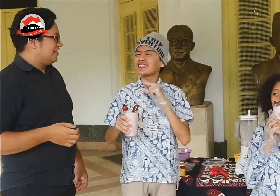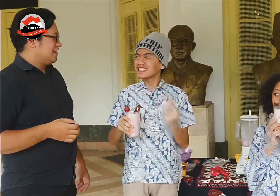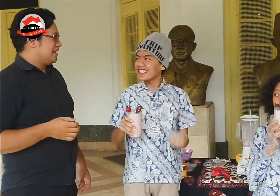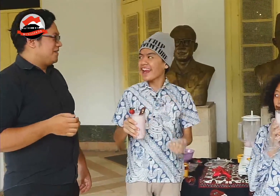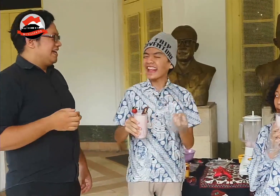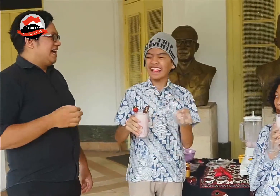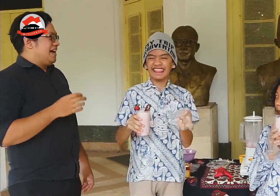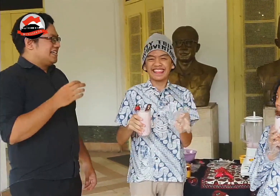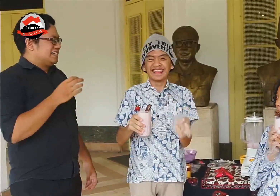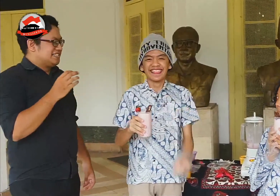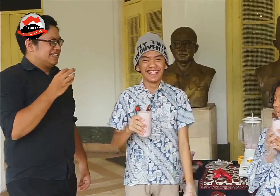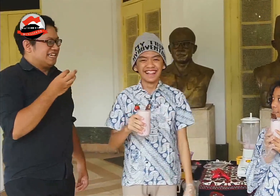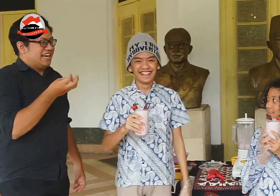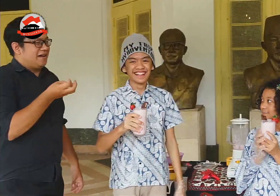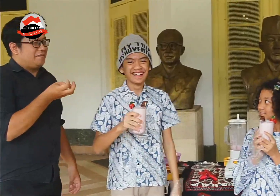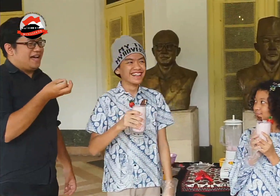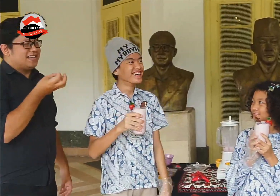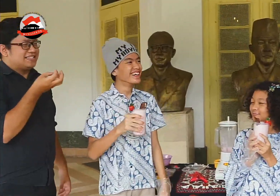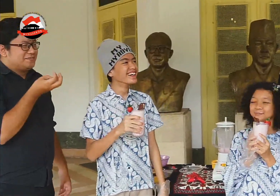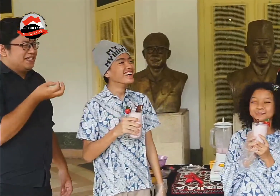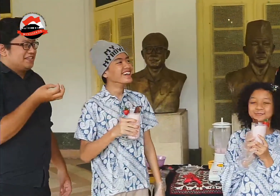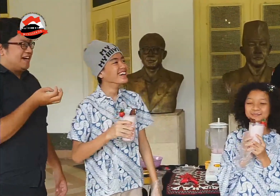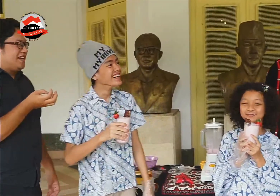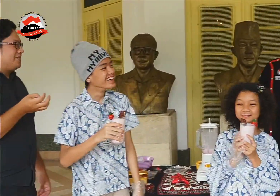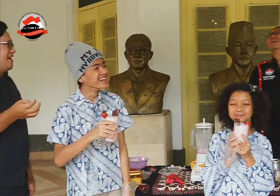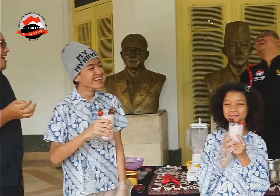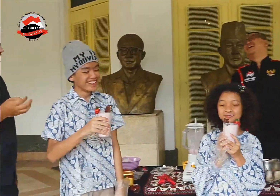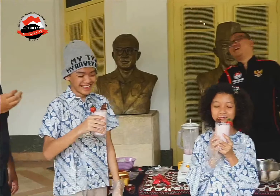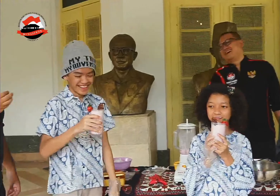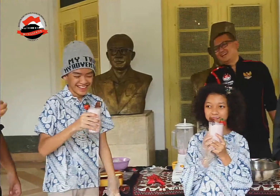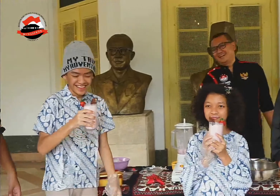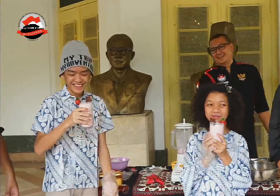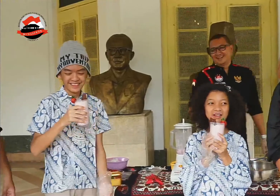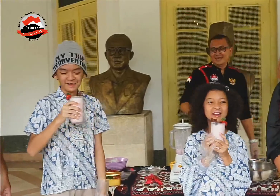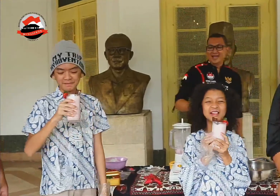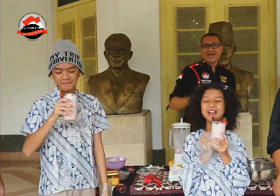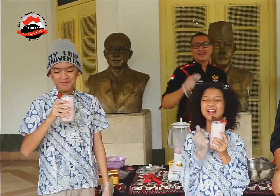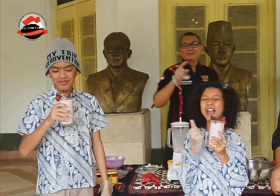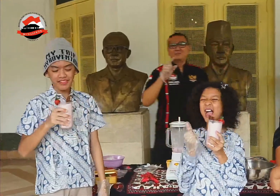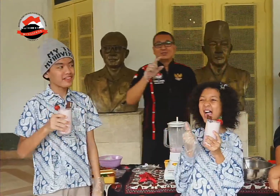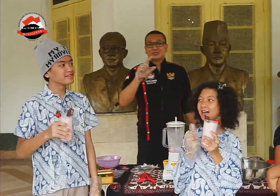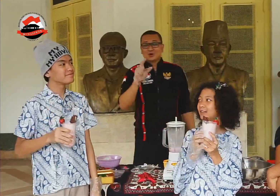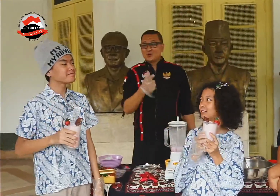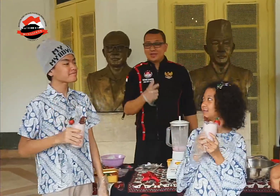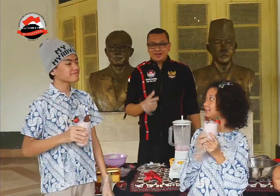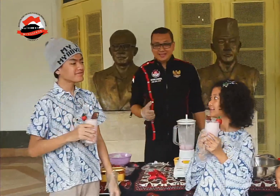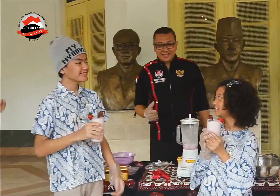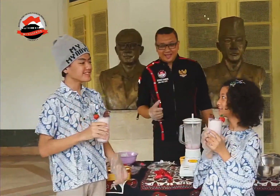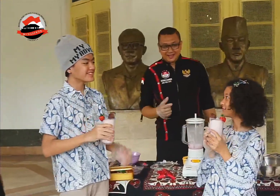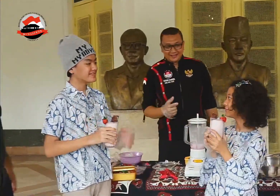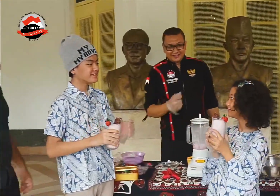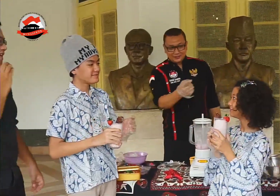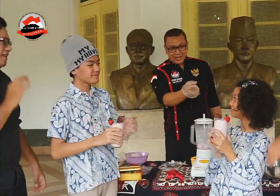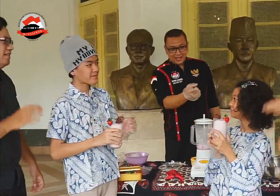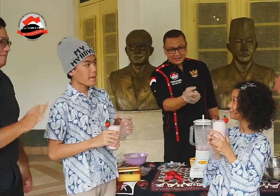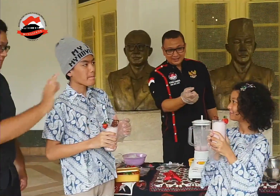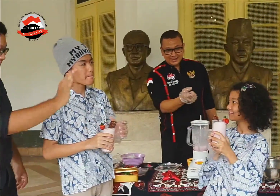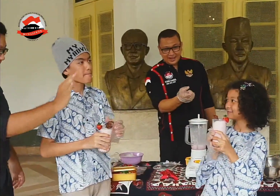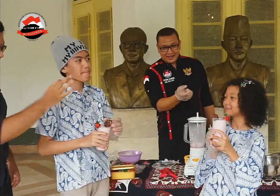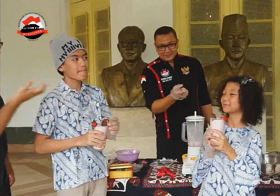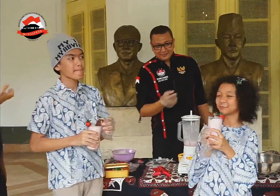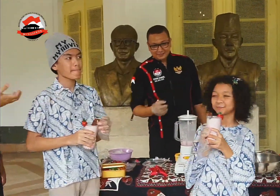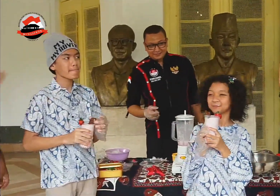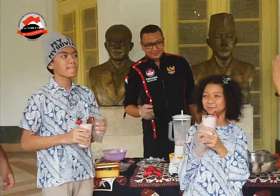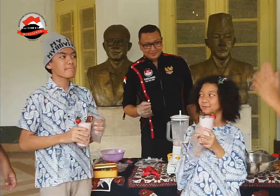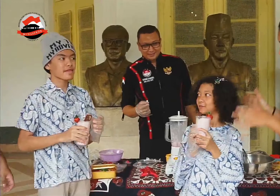Enak tapi sedikit asem gitu. Enak tapi sedikit ada asem. Ada stroberinya. Suka? Yang suka asem,